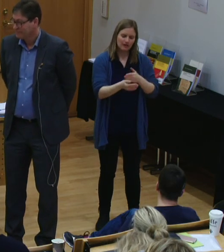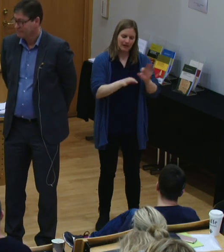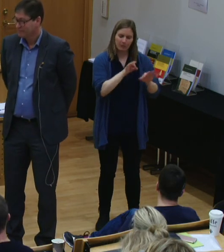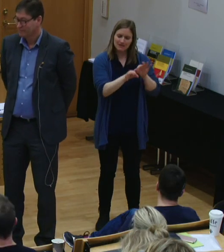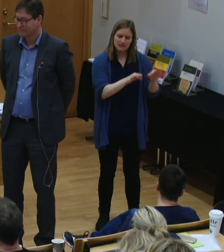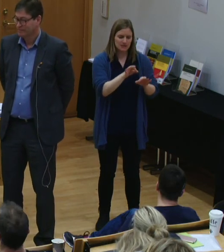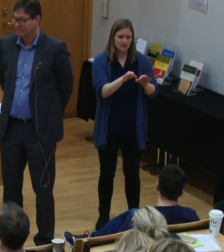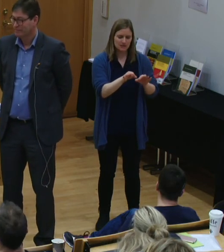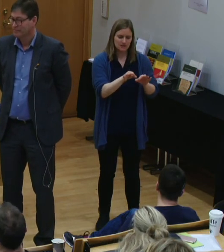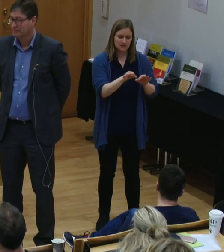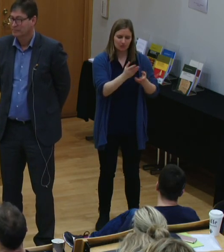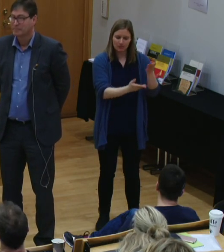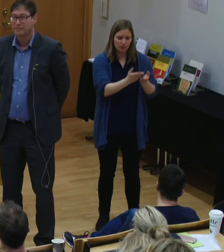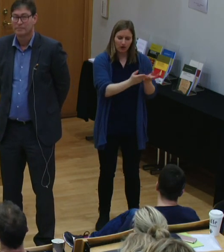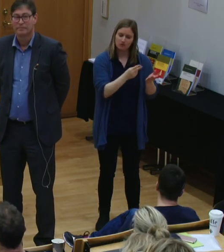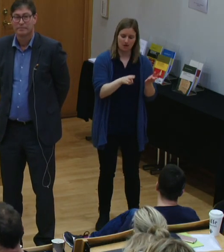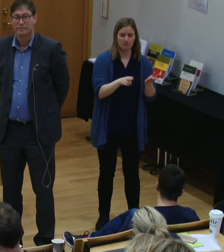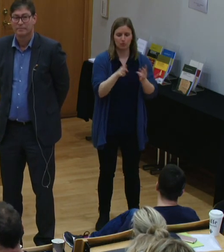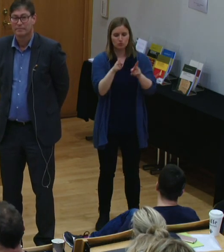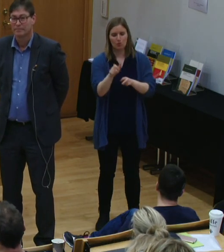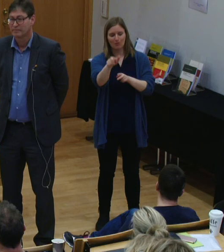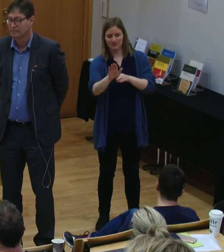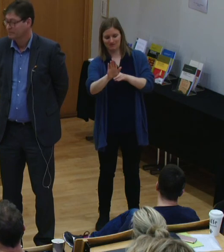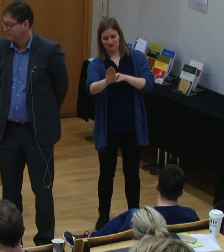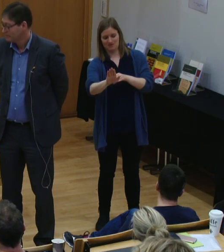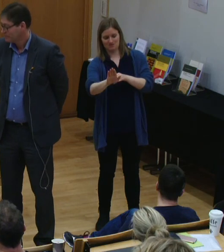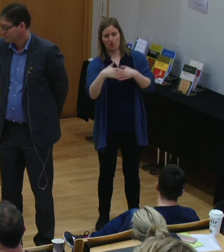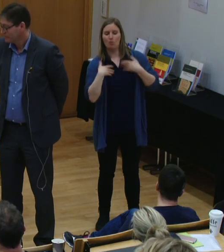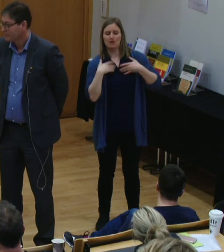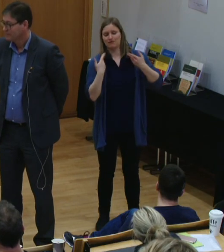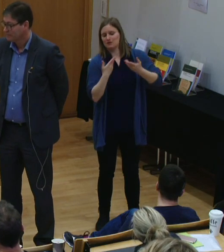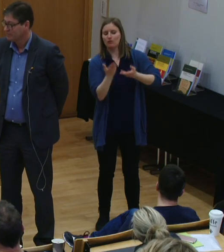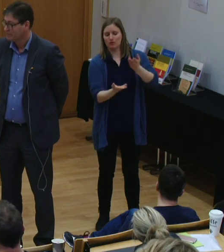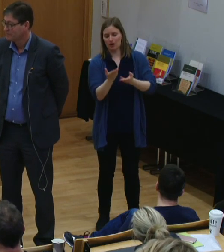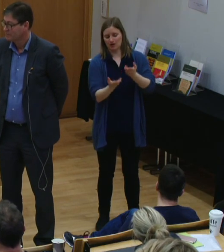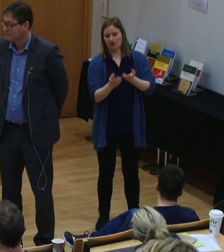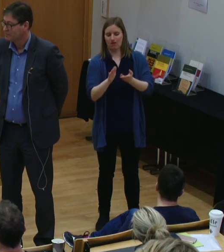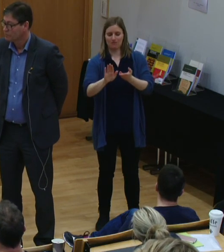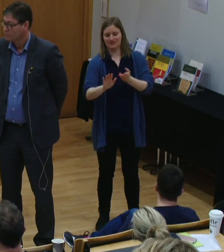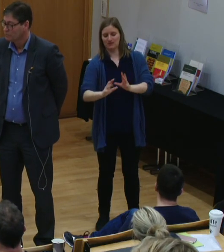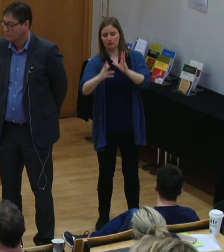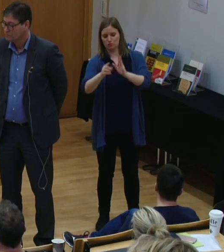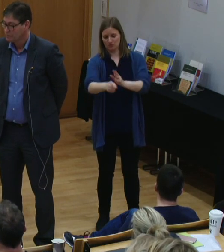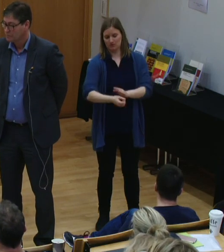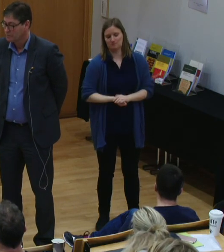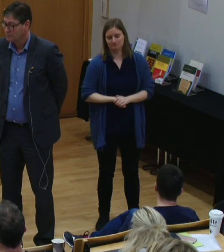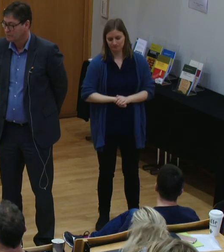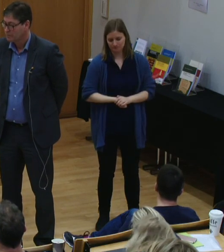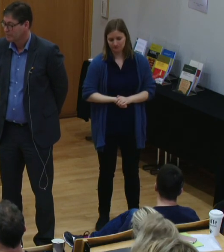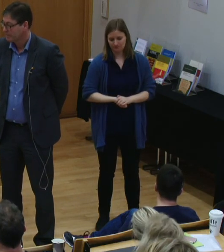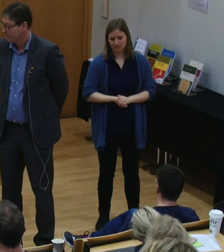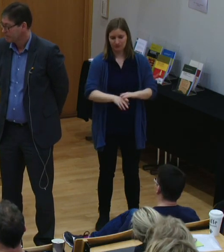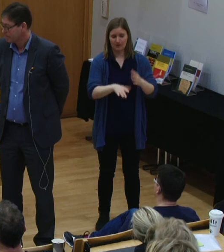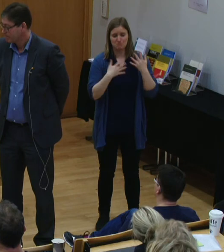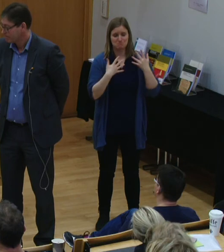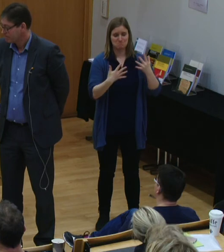medisinsk gikk og ble vurdert, men du skal også ha pasientens opplevelse og vurdering av sin situasjon. Og det jo veldig